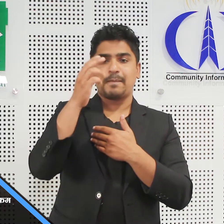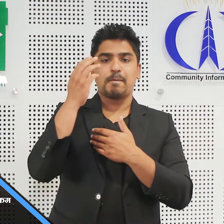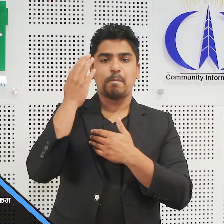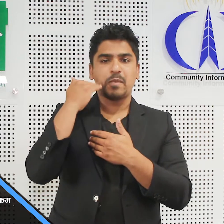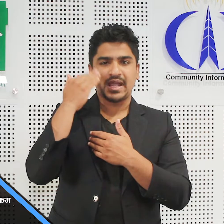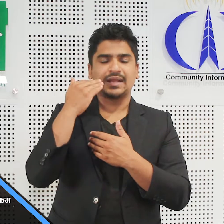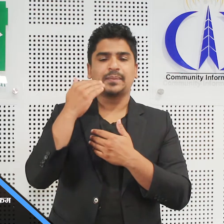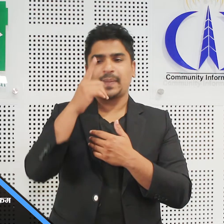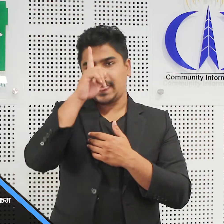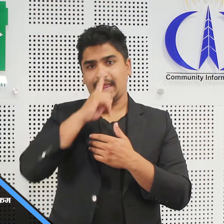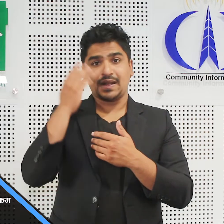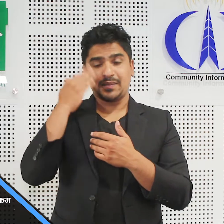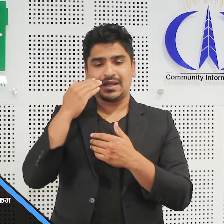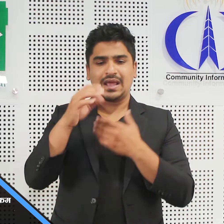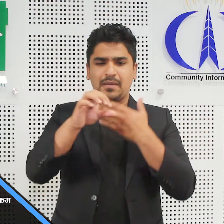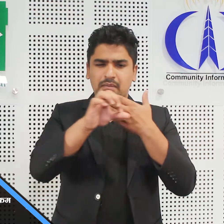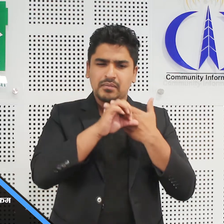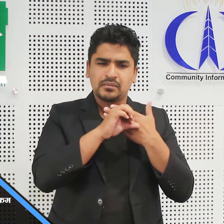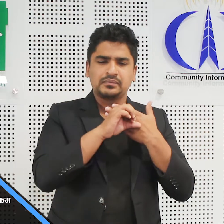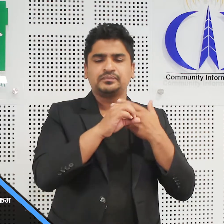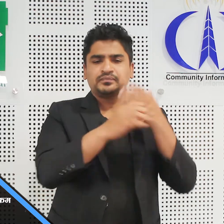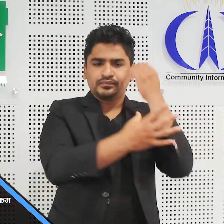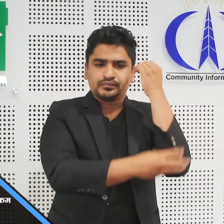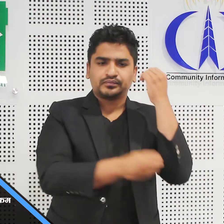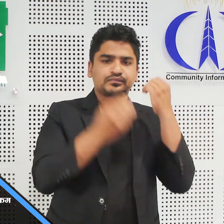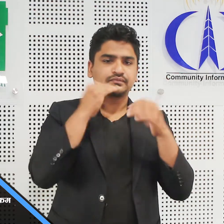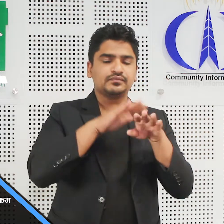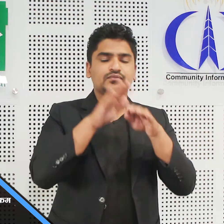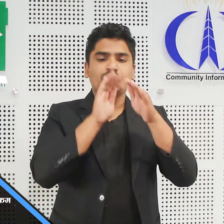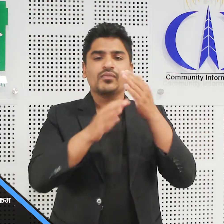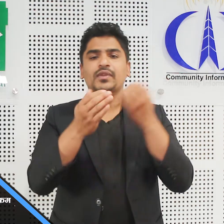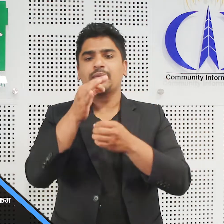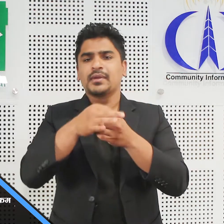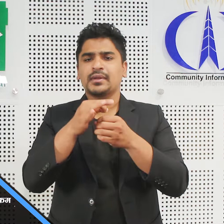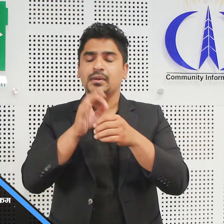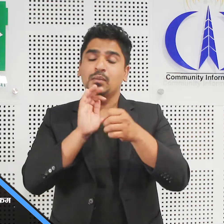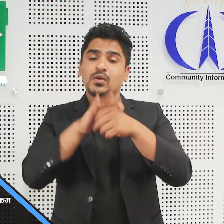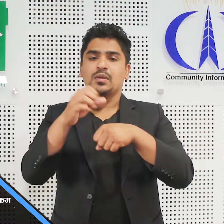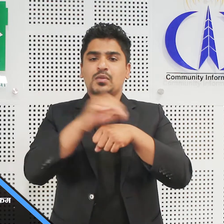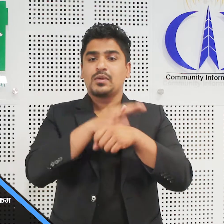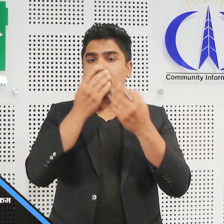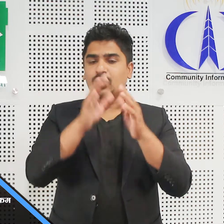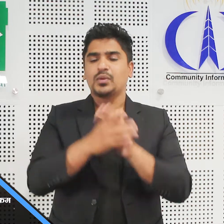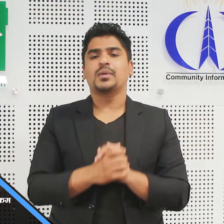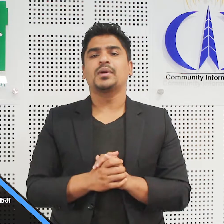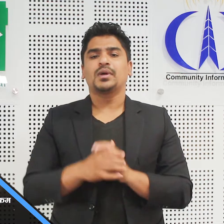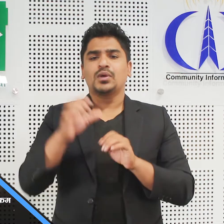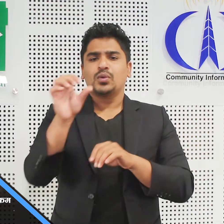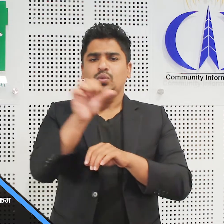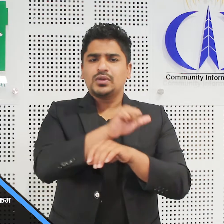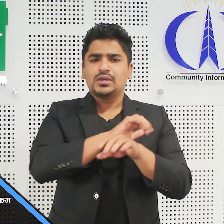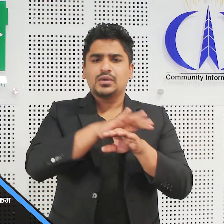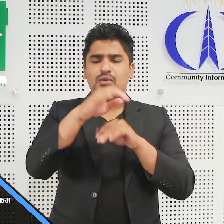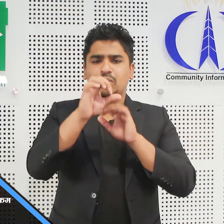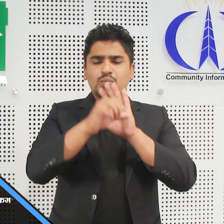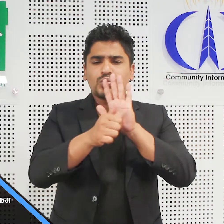उद्योग गर्नुभएका, व्यवसाय सानो सानो व्यवसाय गर्नुभएका, अपाङ्गता भएका महिला अथवा एकल महिला विपन्न वर्गकाहरूले सञ्चालन